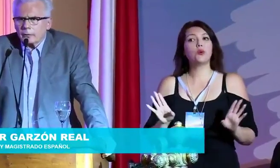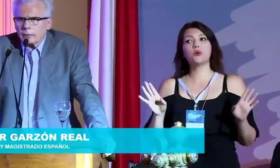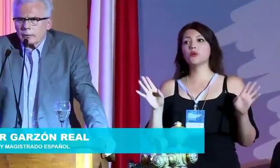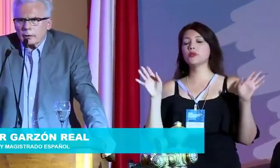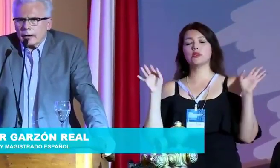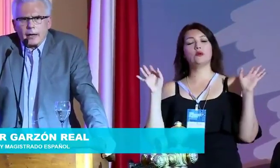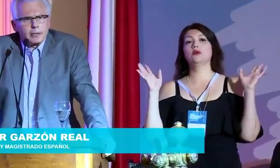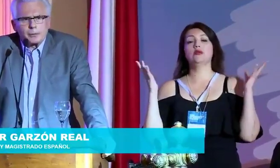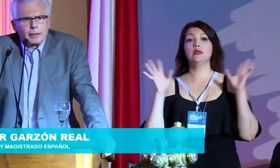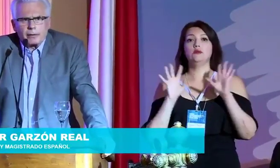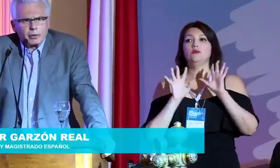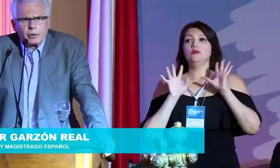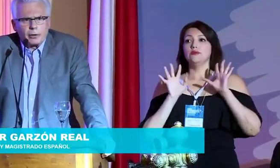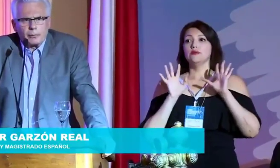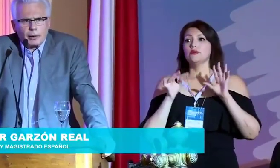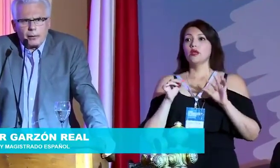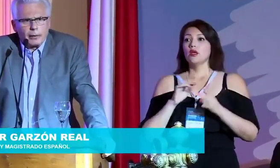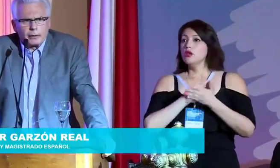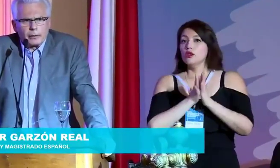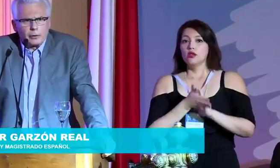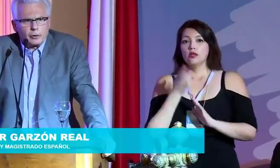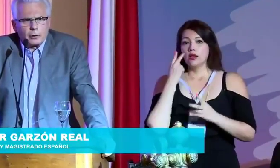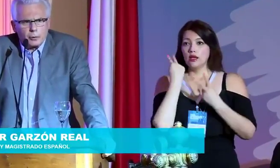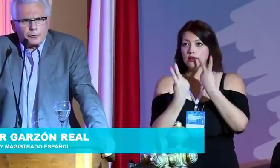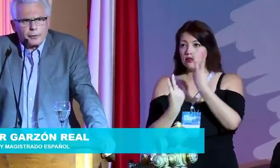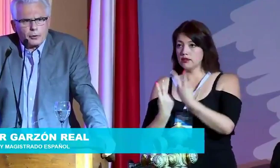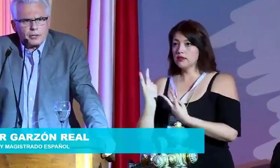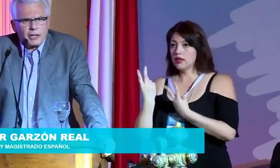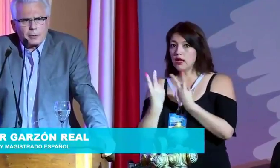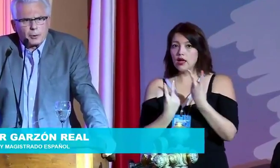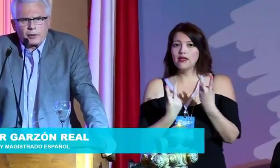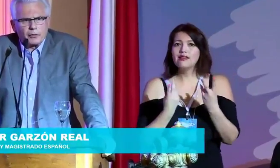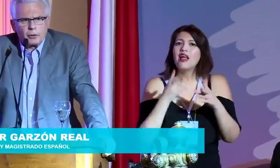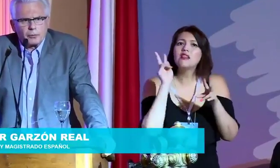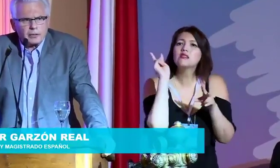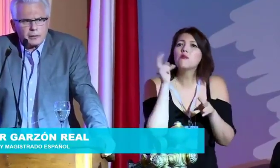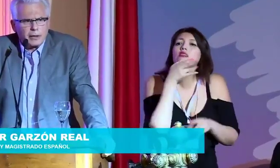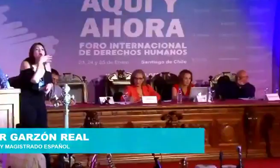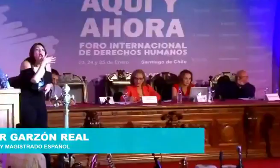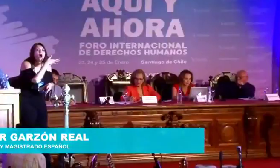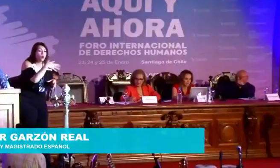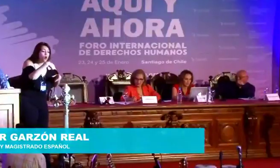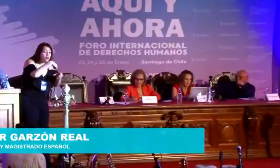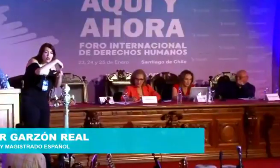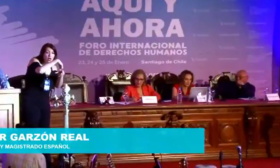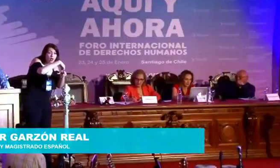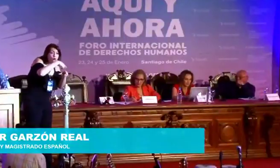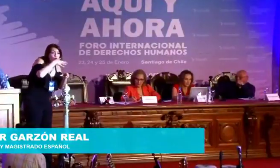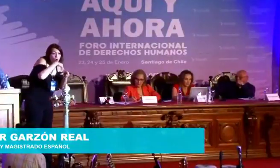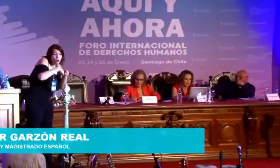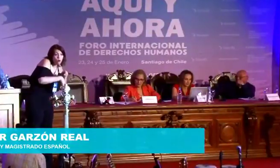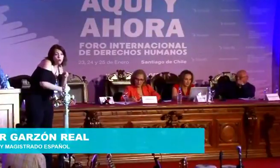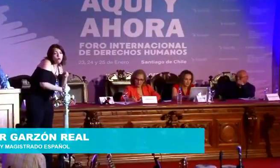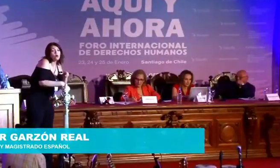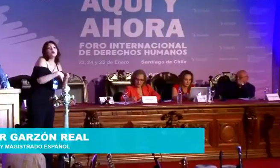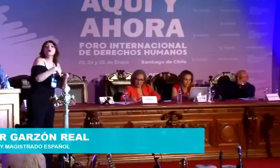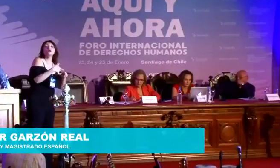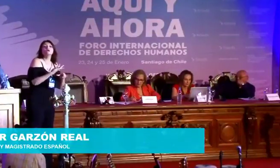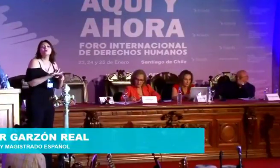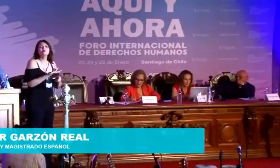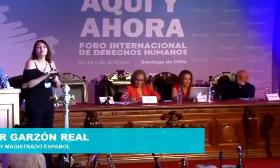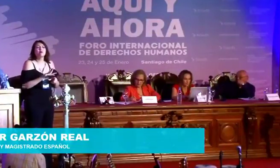consternado con la explicación que me daban de los acuíferos, de la explotación masiva, de la